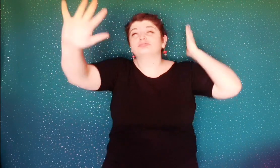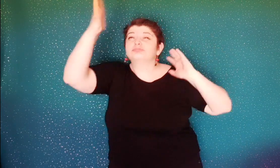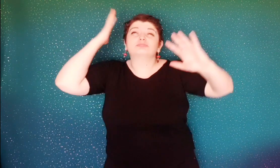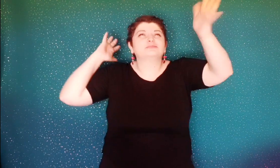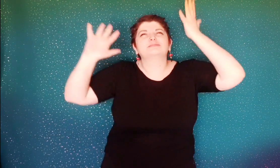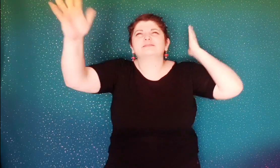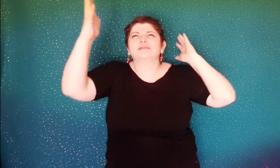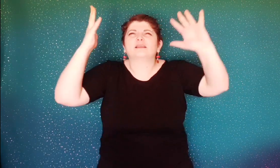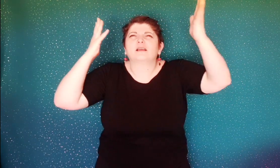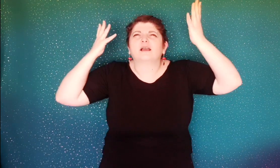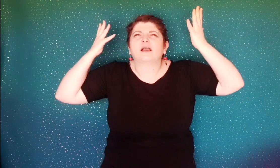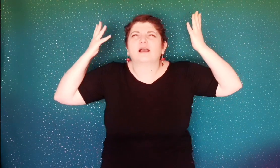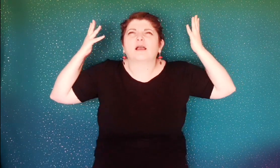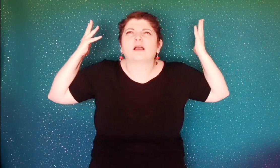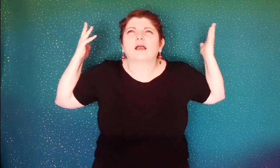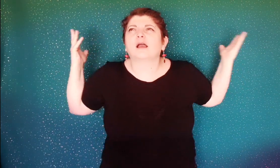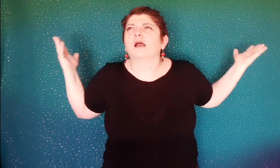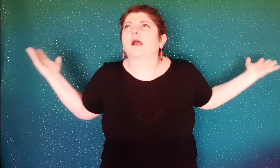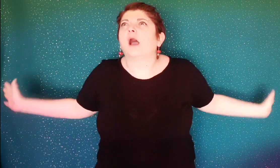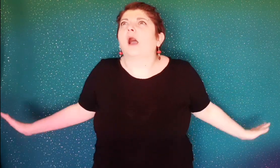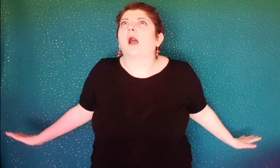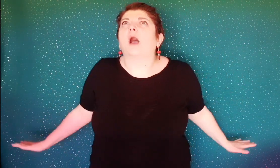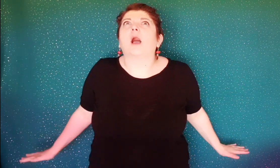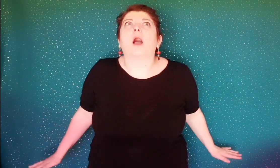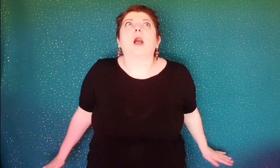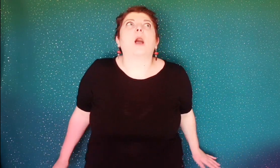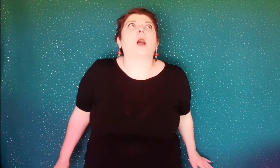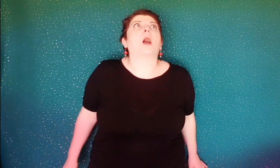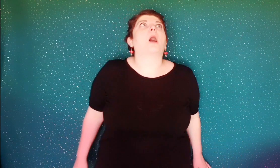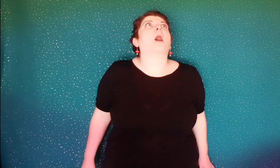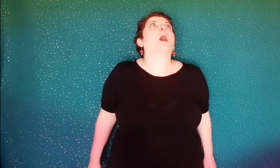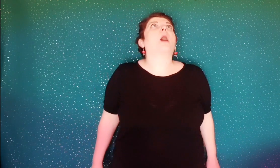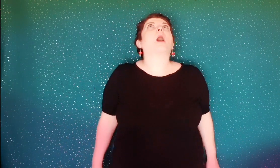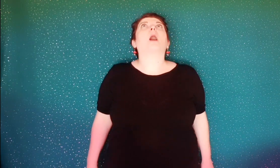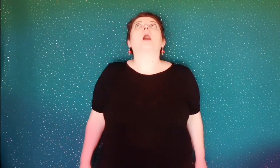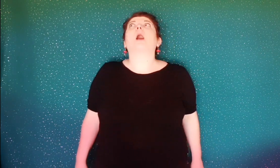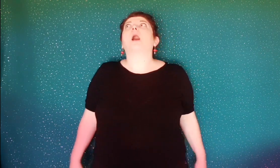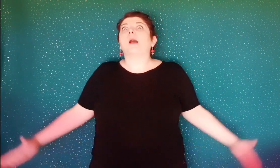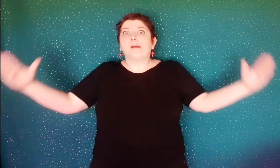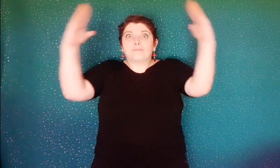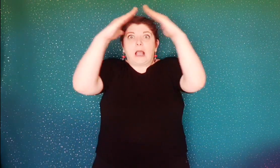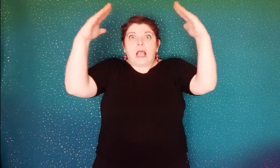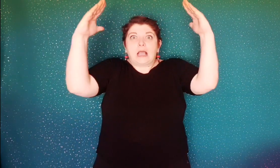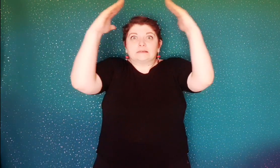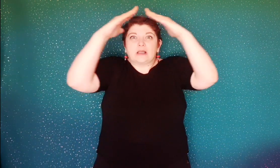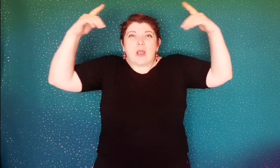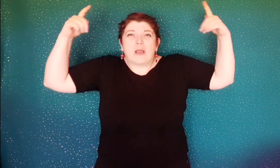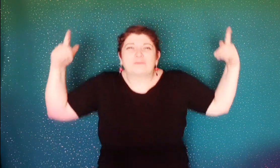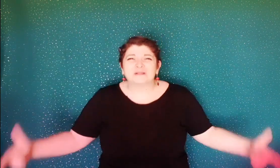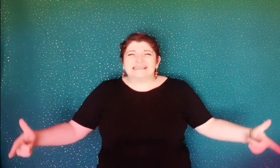Pompon ours arrive devant une grande maison rouge à l'orée du bois.